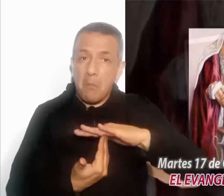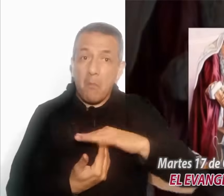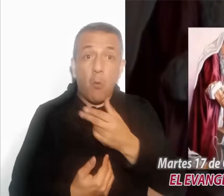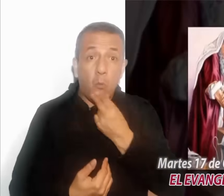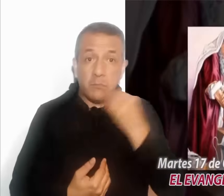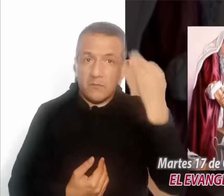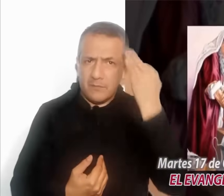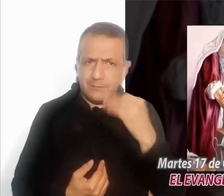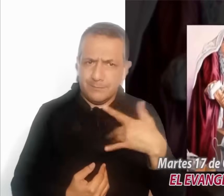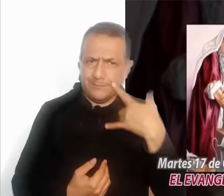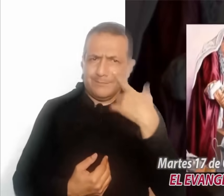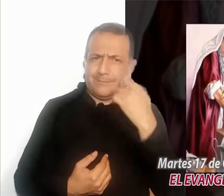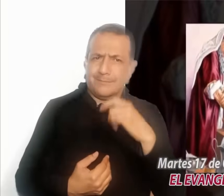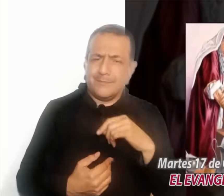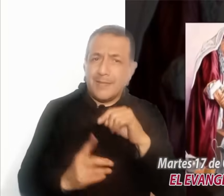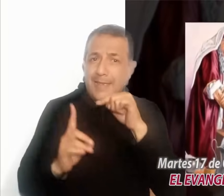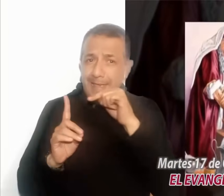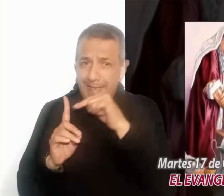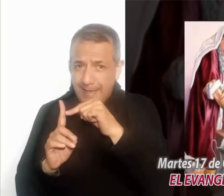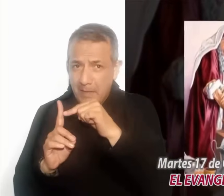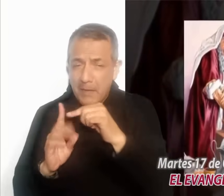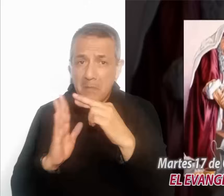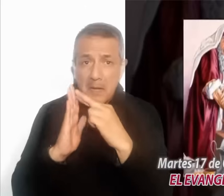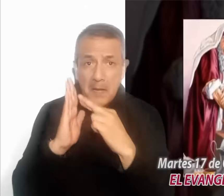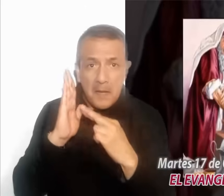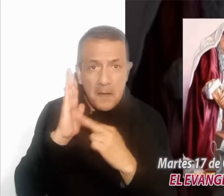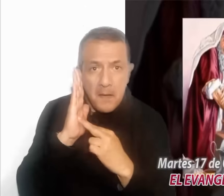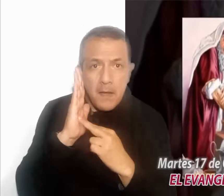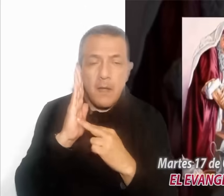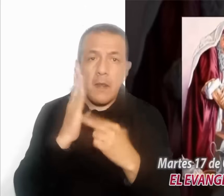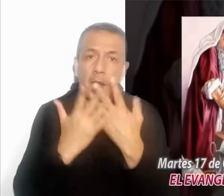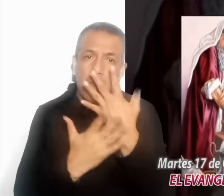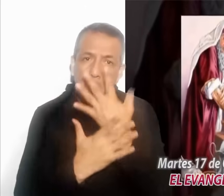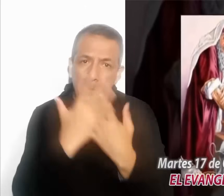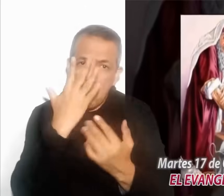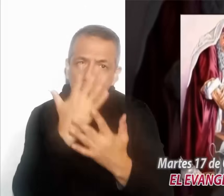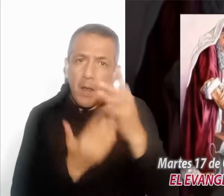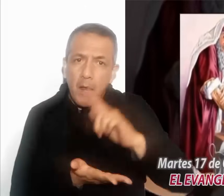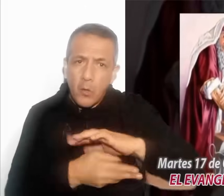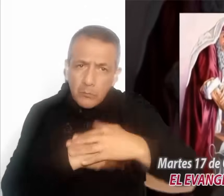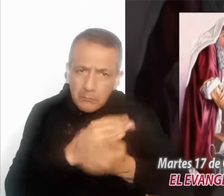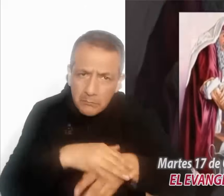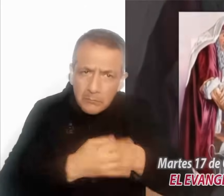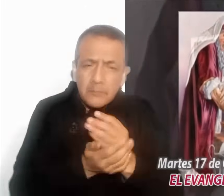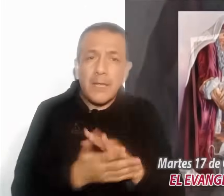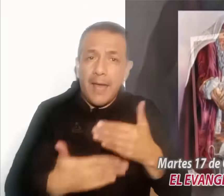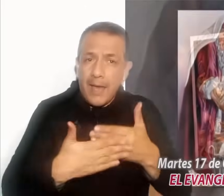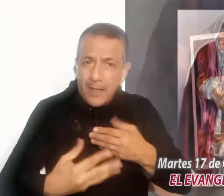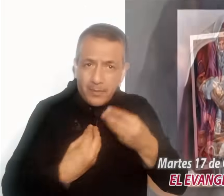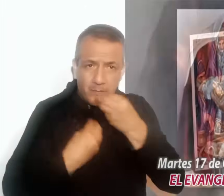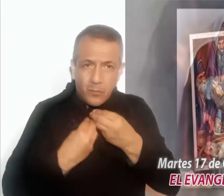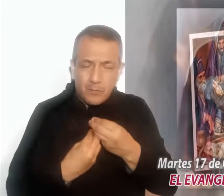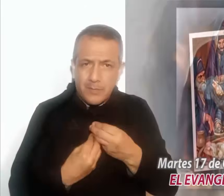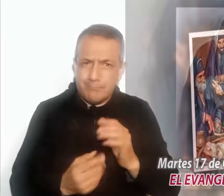fariseo se extrañó de que Jesús no hubiera cumplido con la ceremonia de lavarse las manos antes de